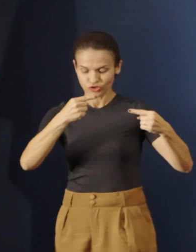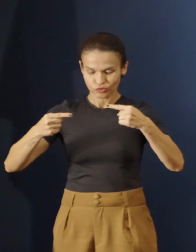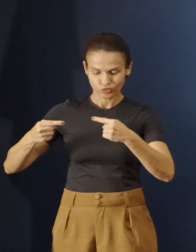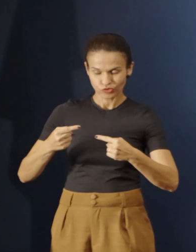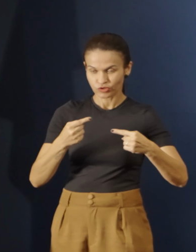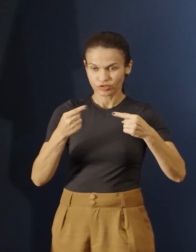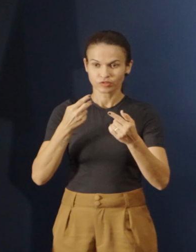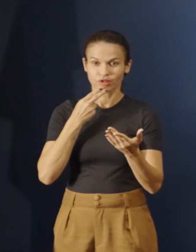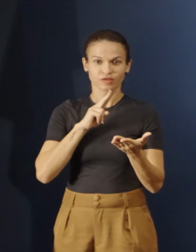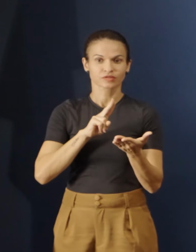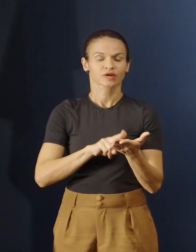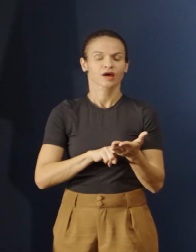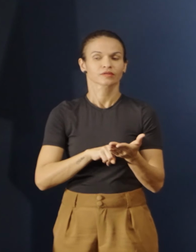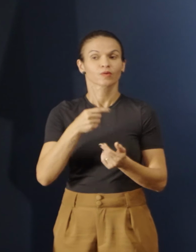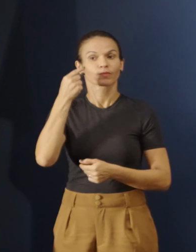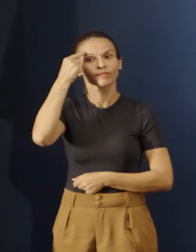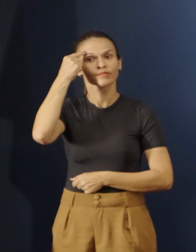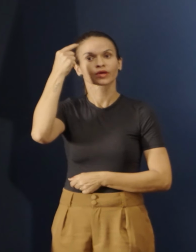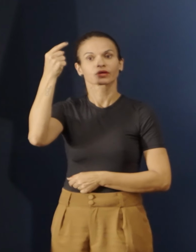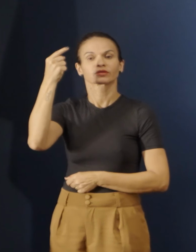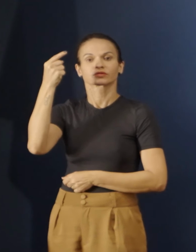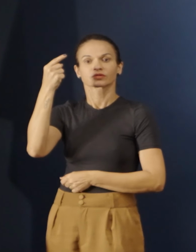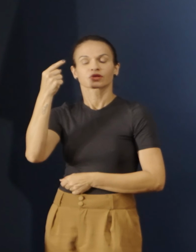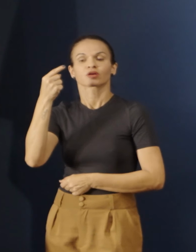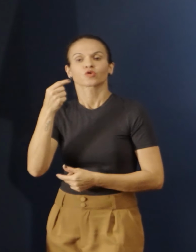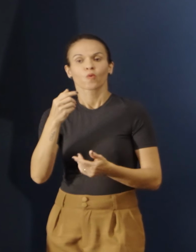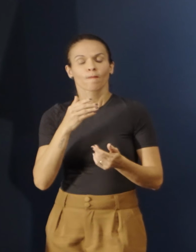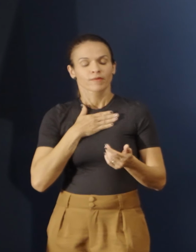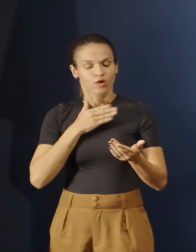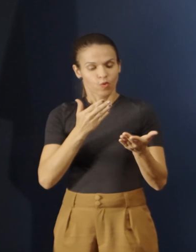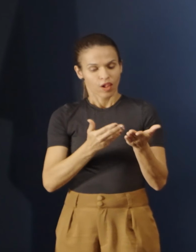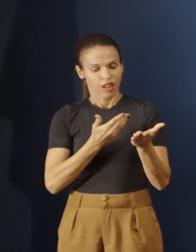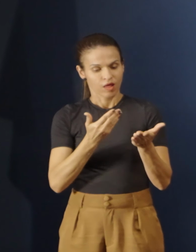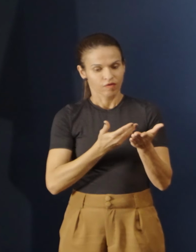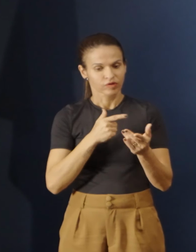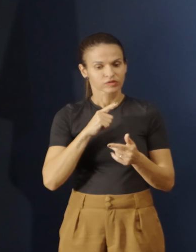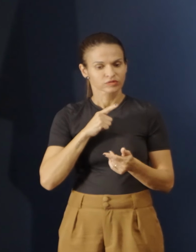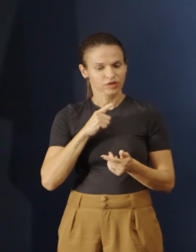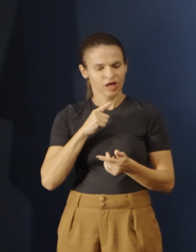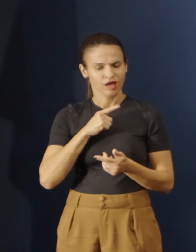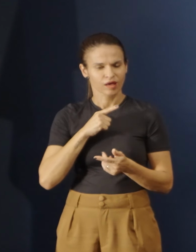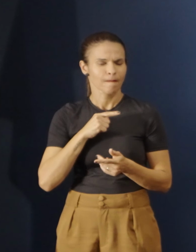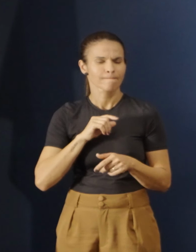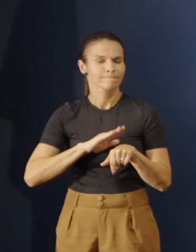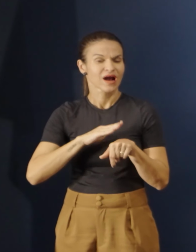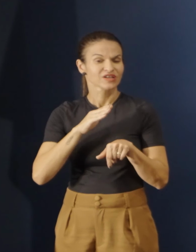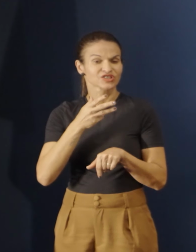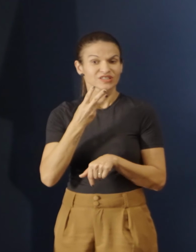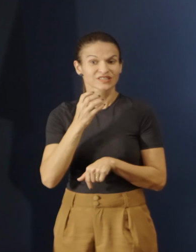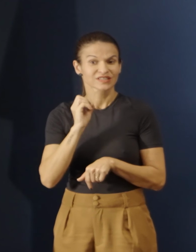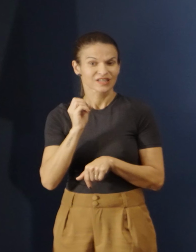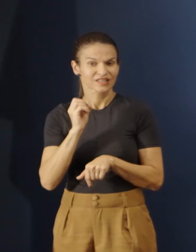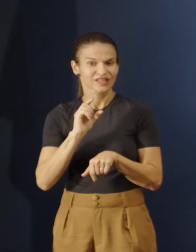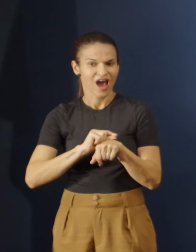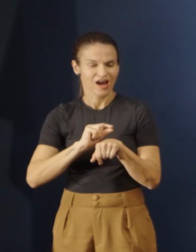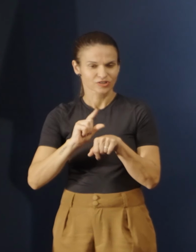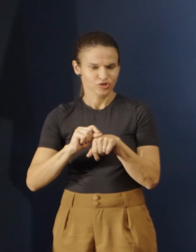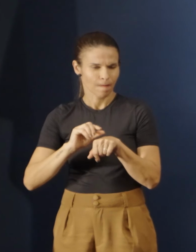nas cartas. Então, eu acho que esse meu livro, ele traz 20, são mais de 30 artigos, são mais de 30